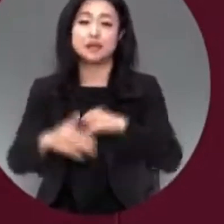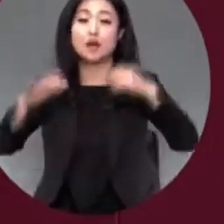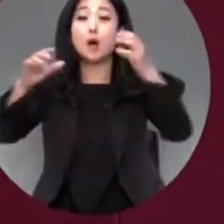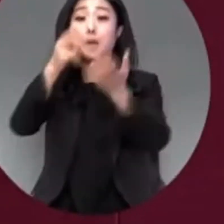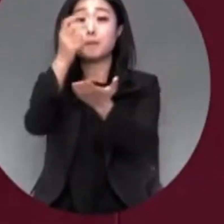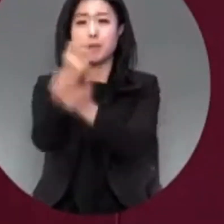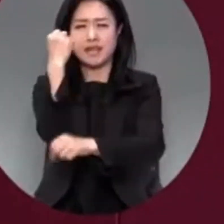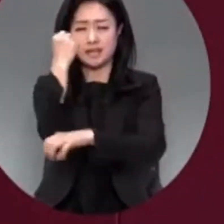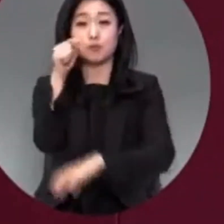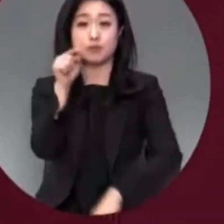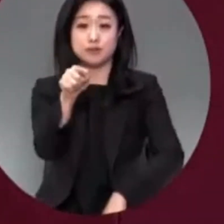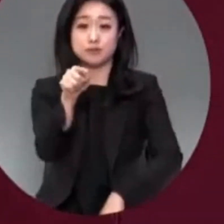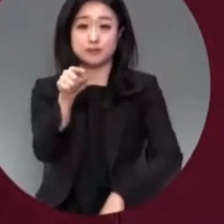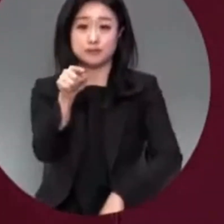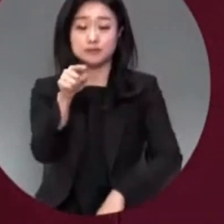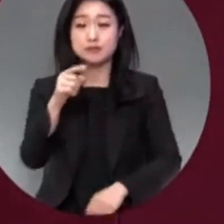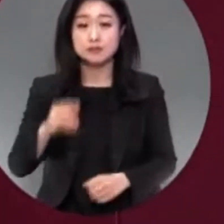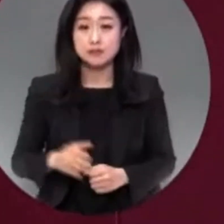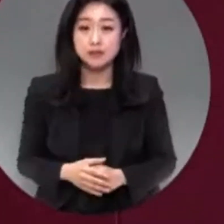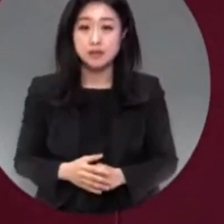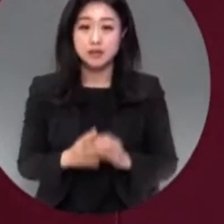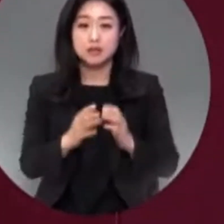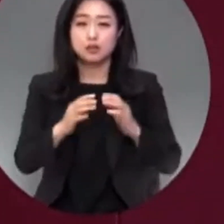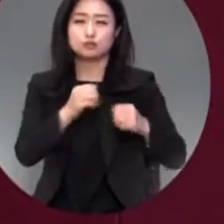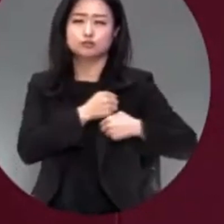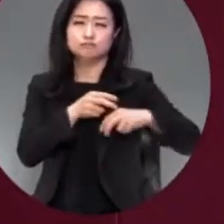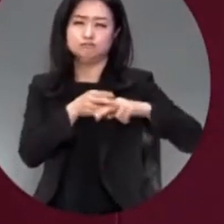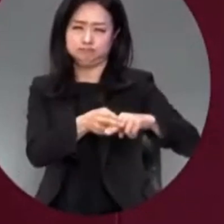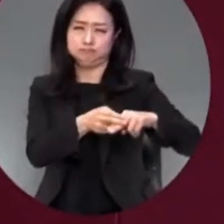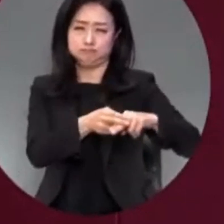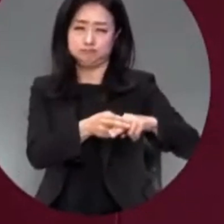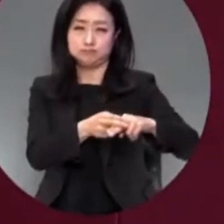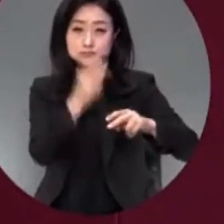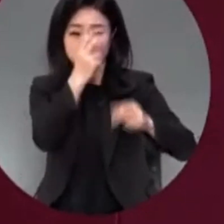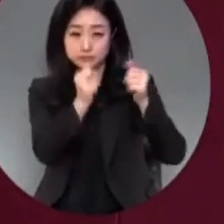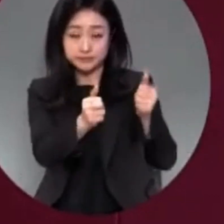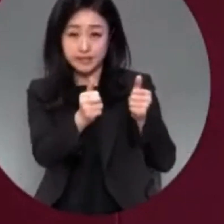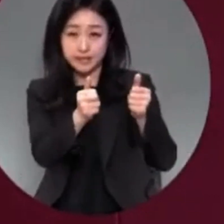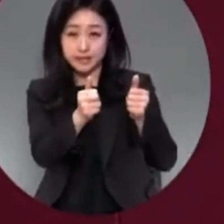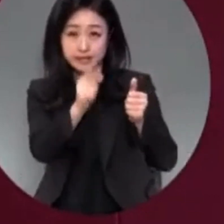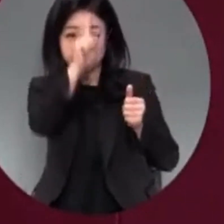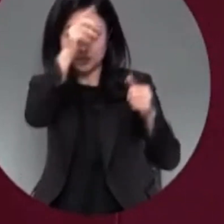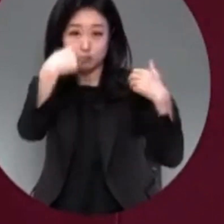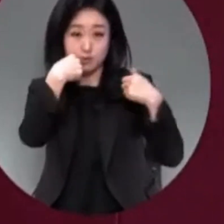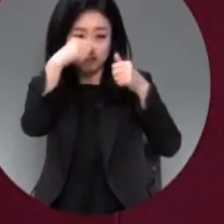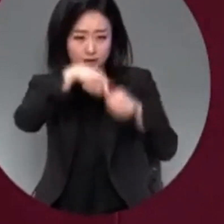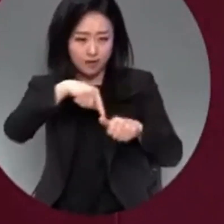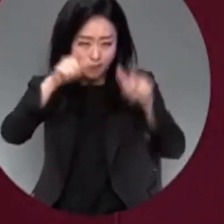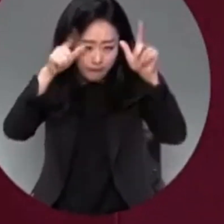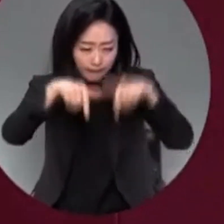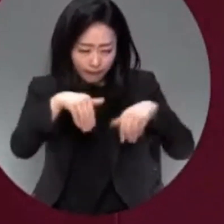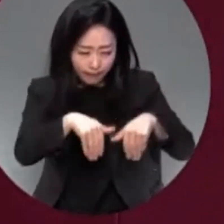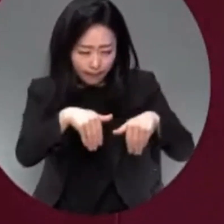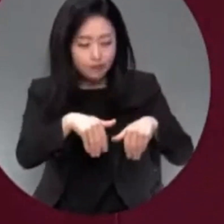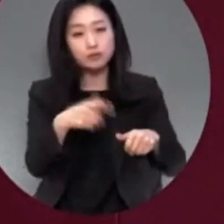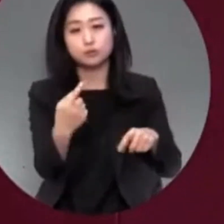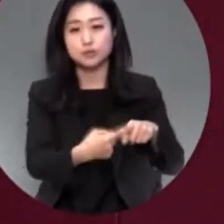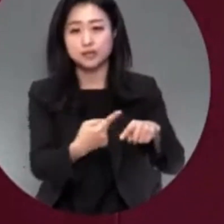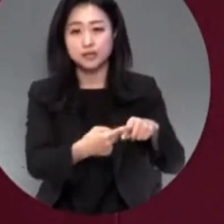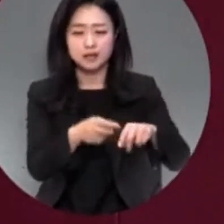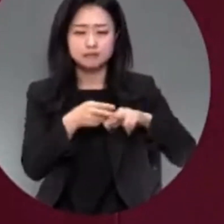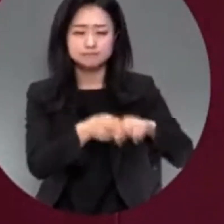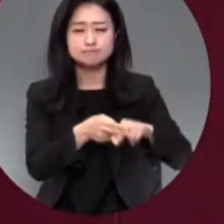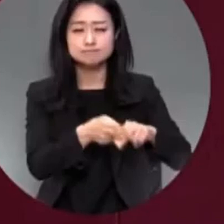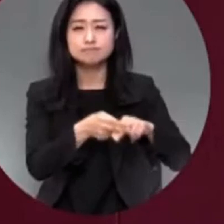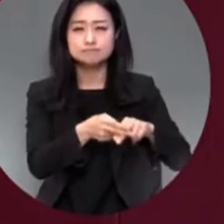있는 기본 원리인 것입니다. 하지만 군부 독재 권력은 검찰을 권력의 사냥개로 길들이는 데 집중하였고 검찰은 독재의 그늘 아래 그